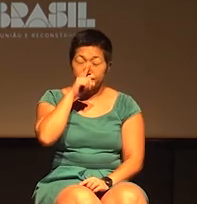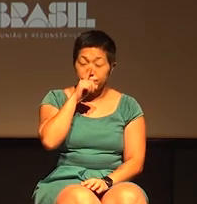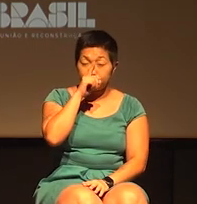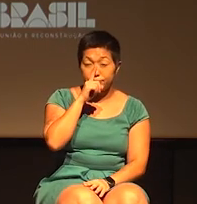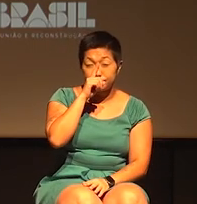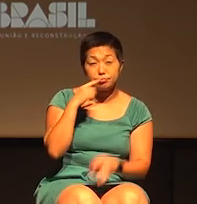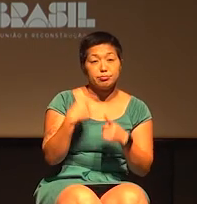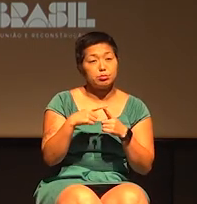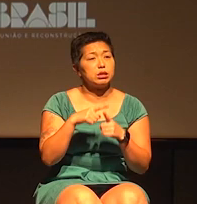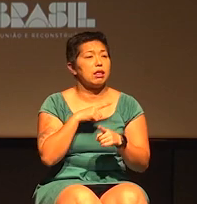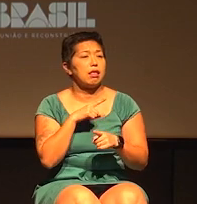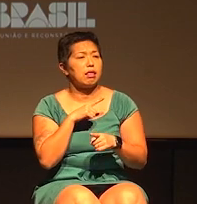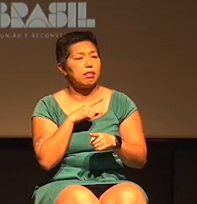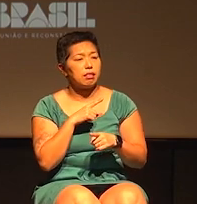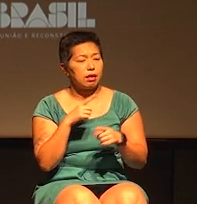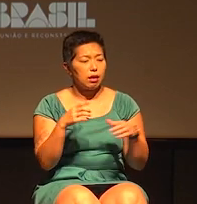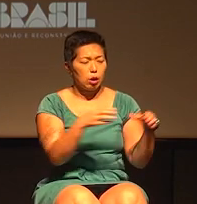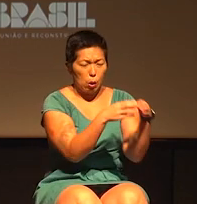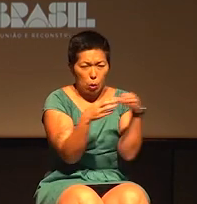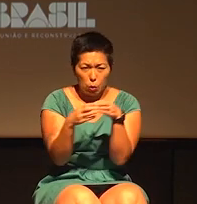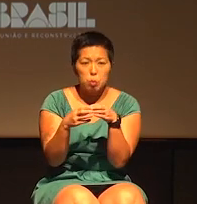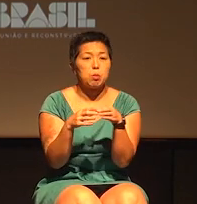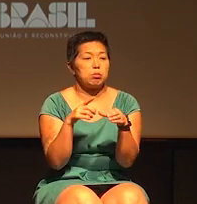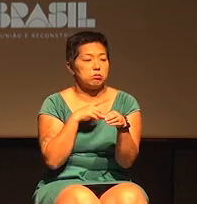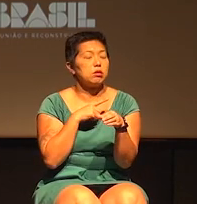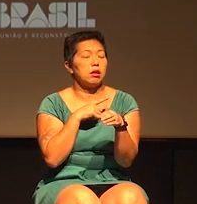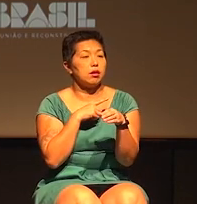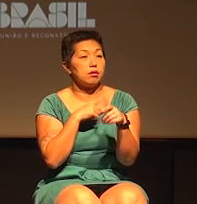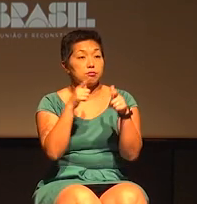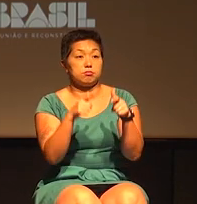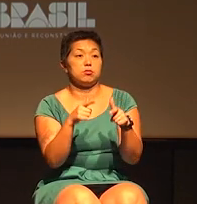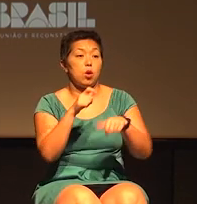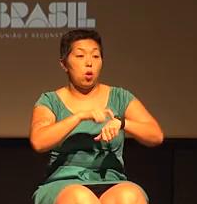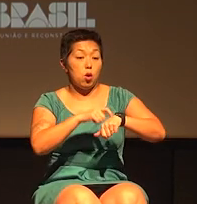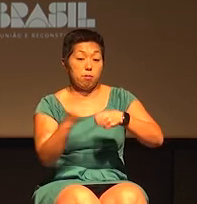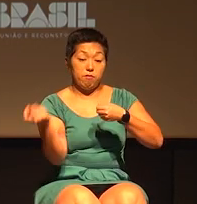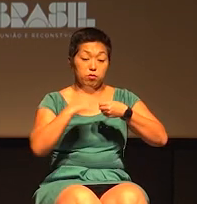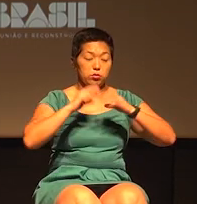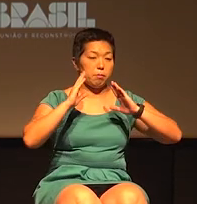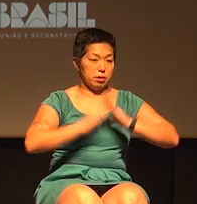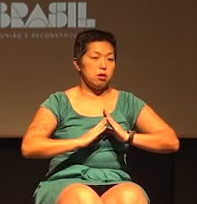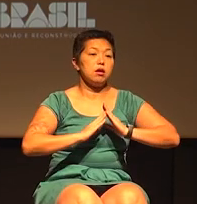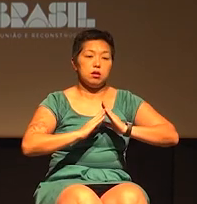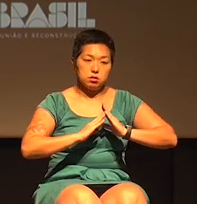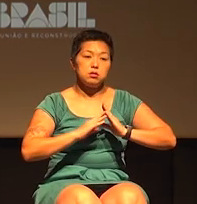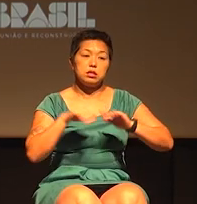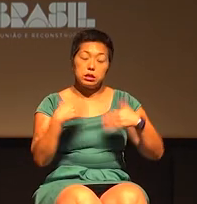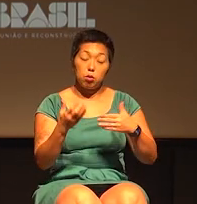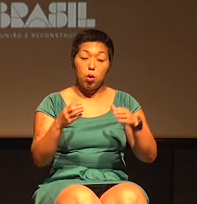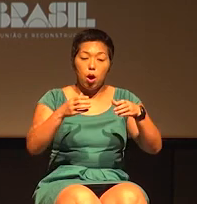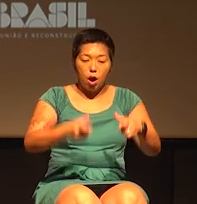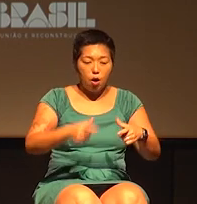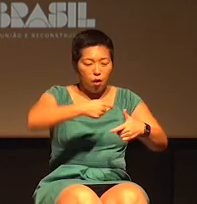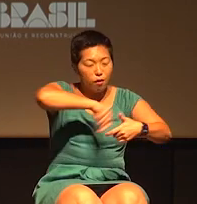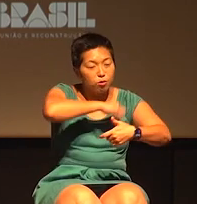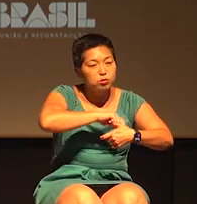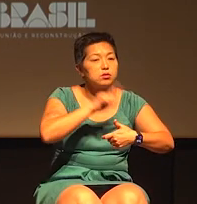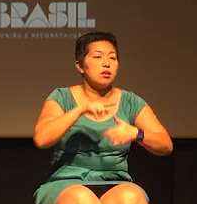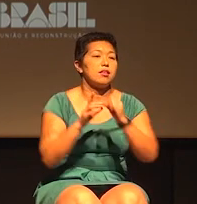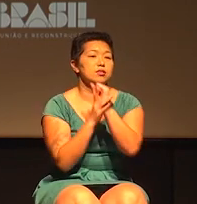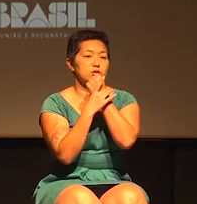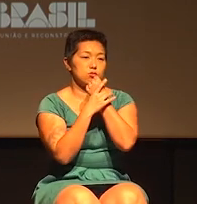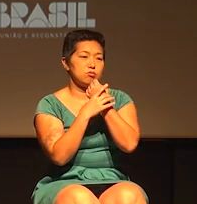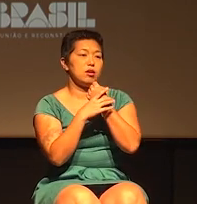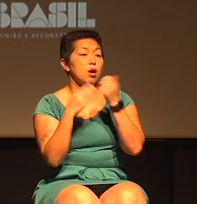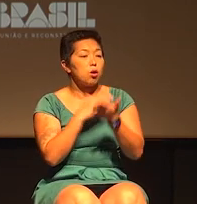um lugar de facção e e tem toque de recolher e a cozinha virou um lugar seguro para PR pra moçada e aí começaram o clube de sadre